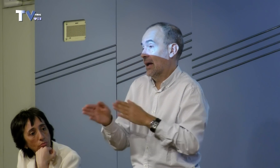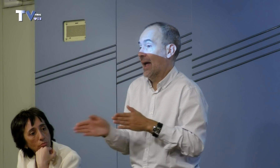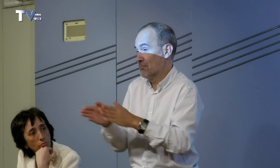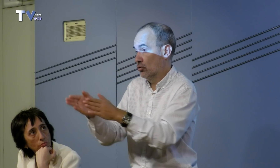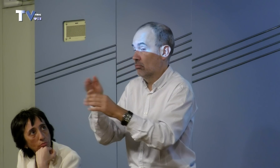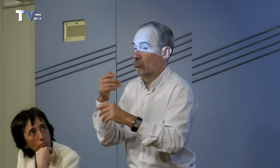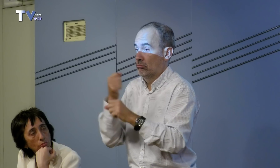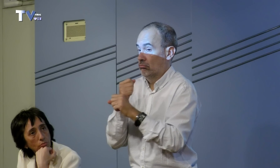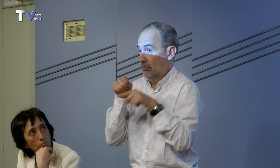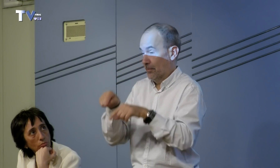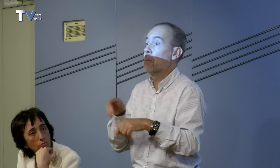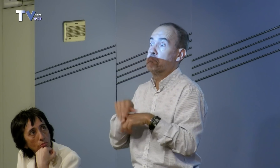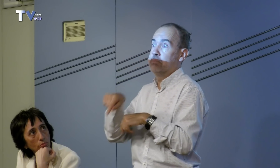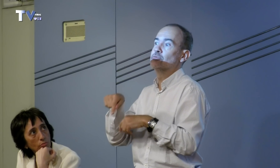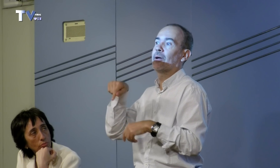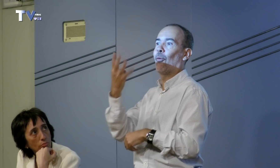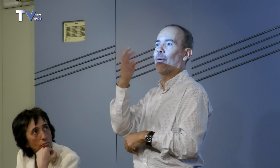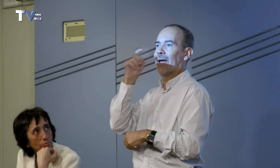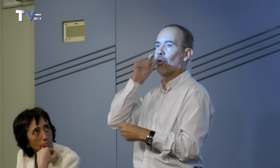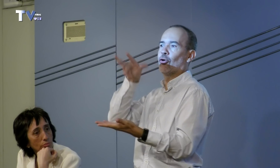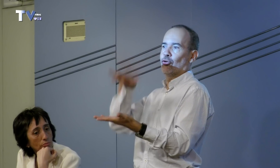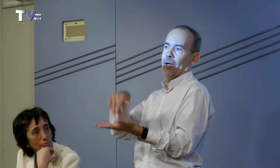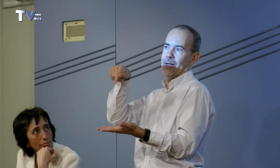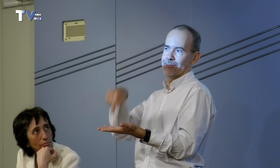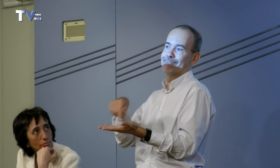realitat. Hem de continuar 40 anys més, si cal, lluitant